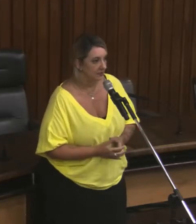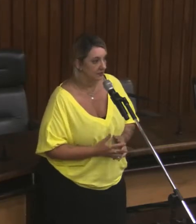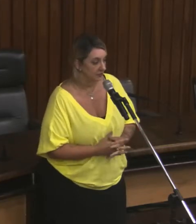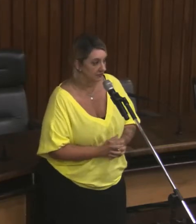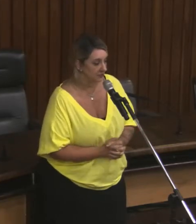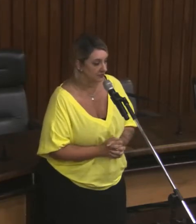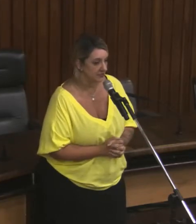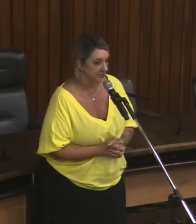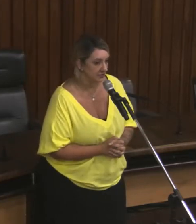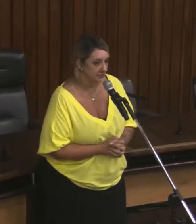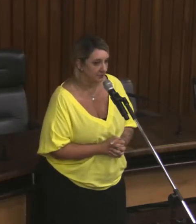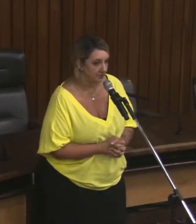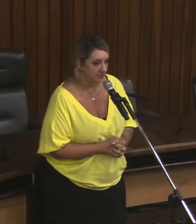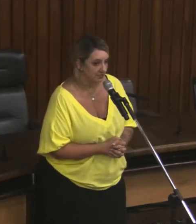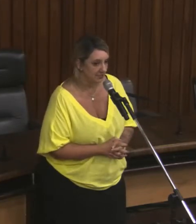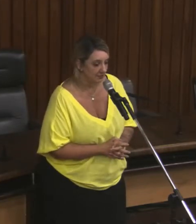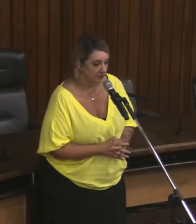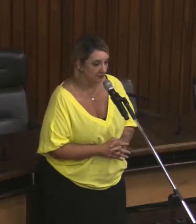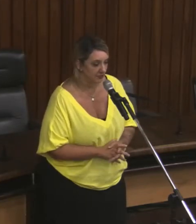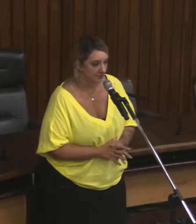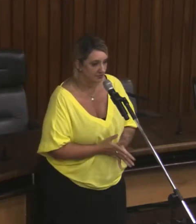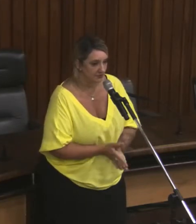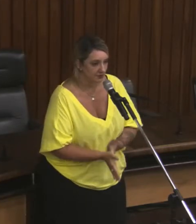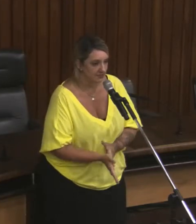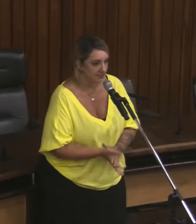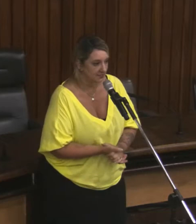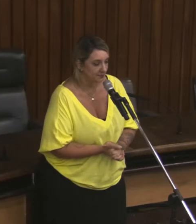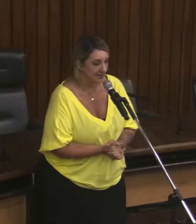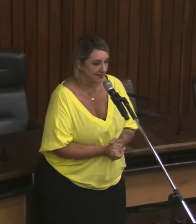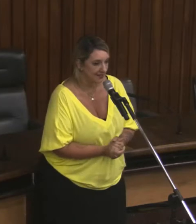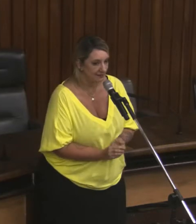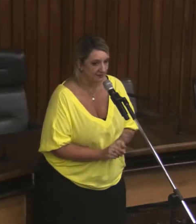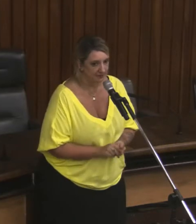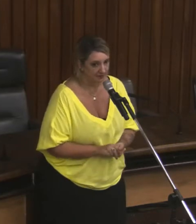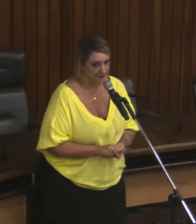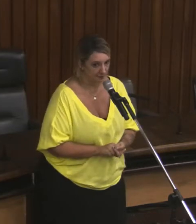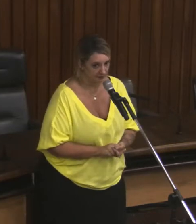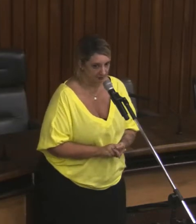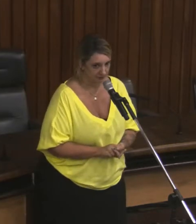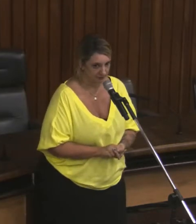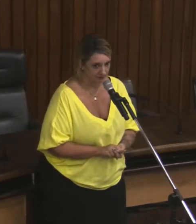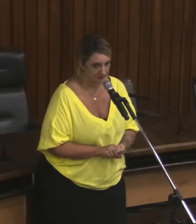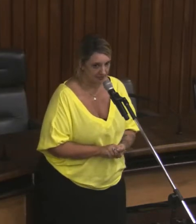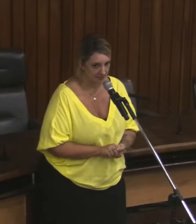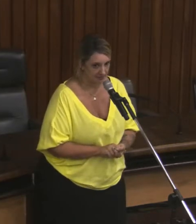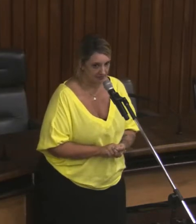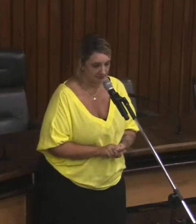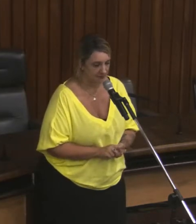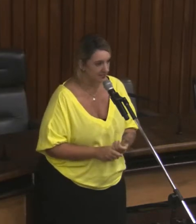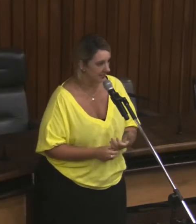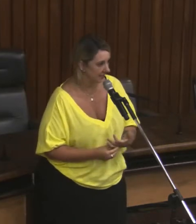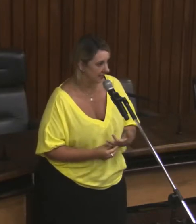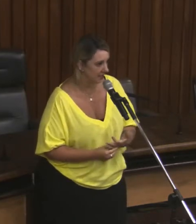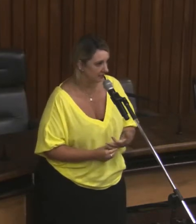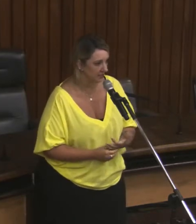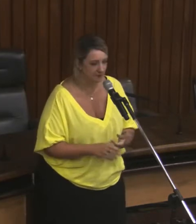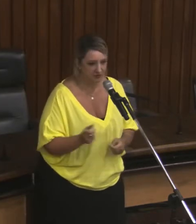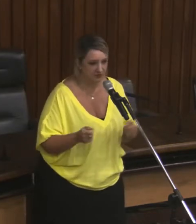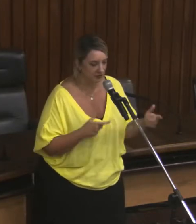Outra coisa, eu queria pedir assim, a colaboração de vocês para evitar ficar filmando. na aula. Eu sei que é legal. De repente, um